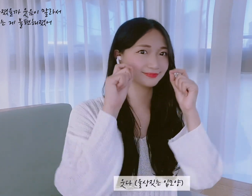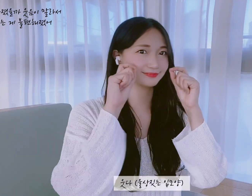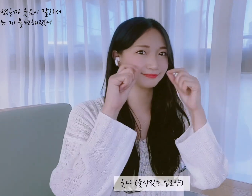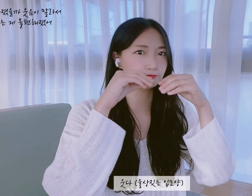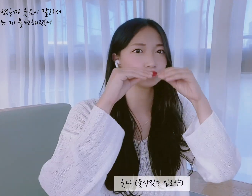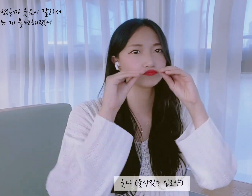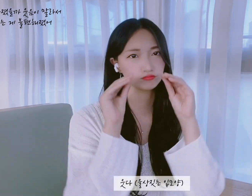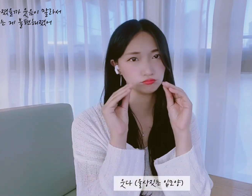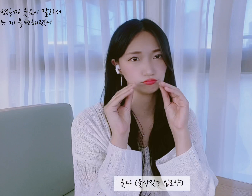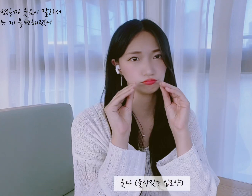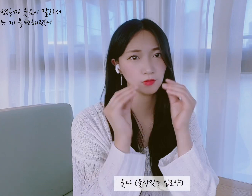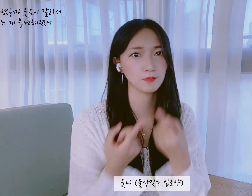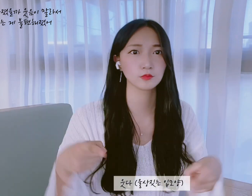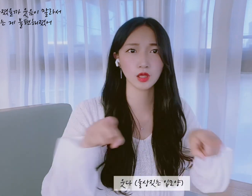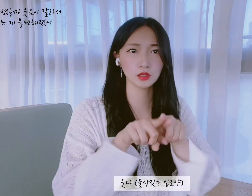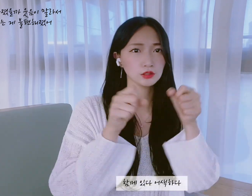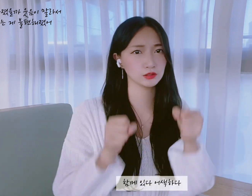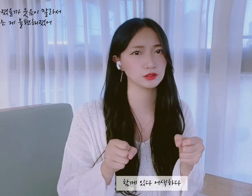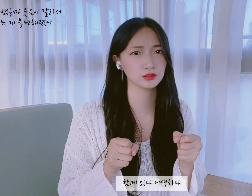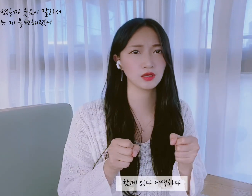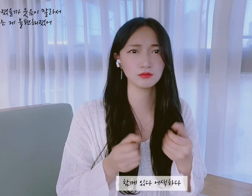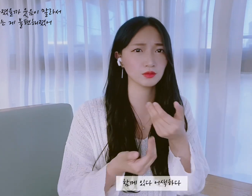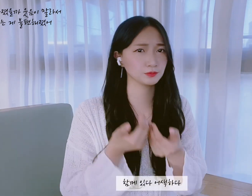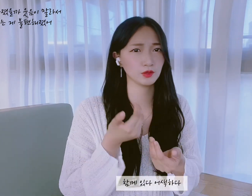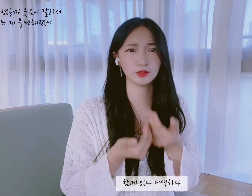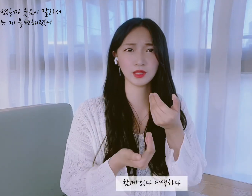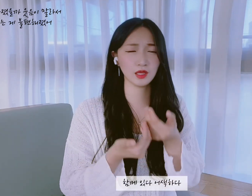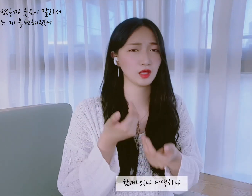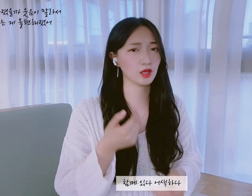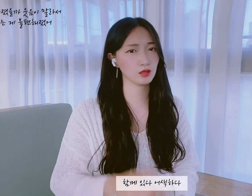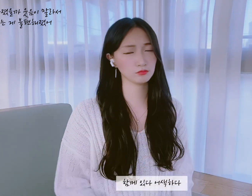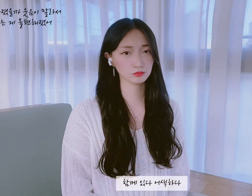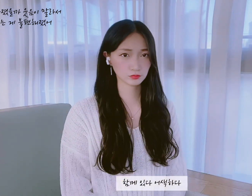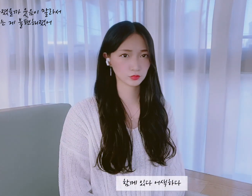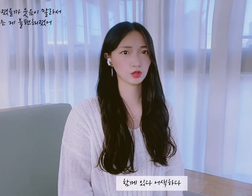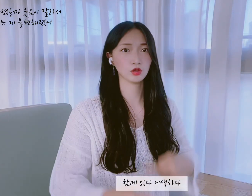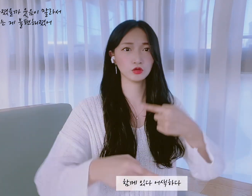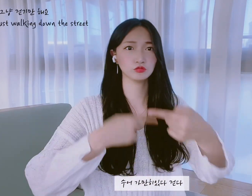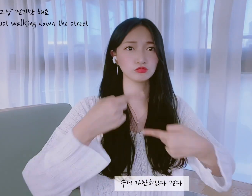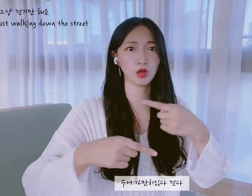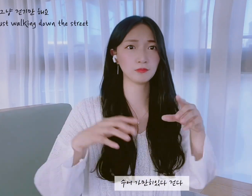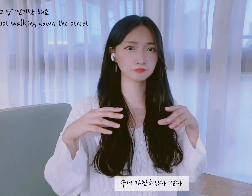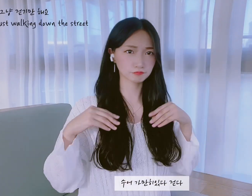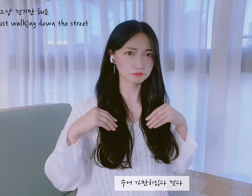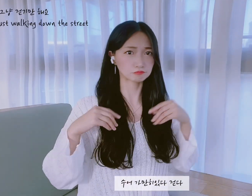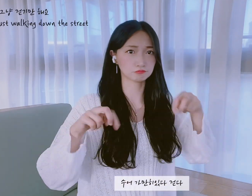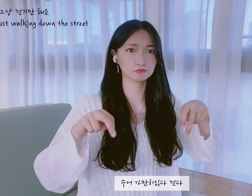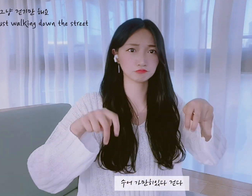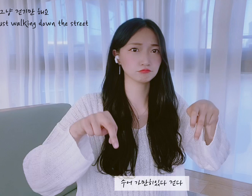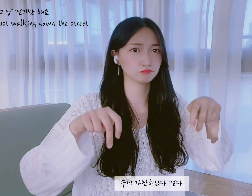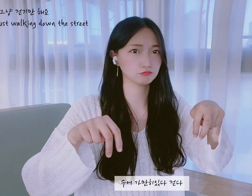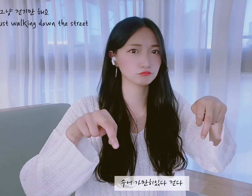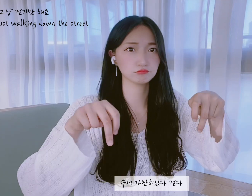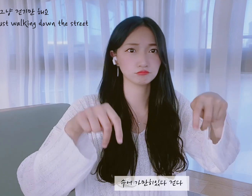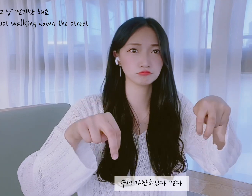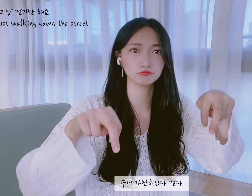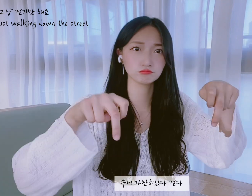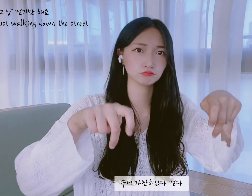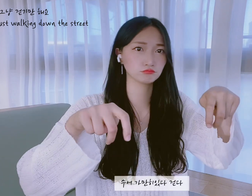함께 있는 게 불편해졌어 말 없이 그냥 걷기만 해요 We just walkin'